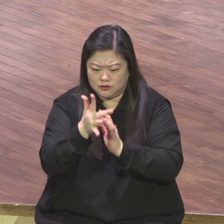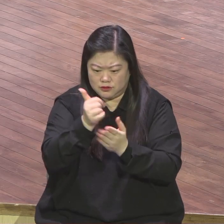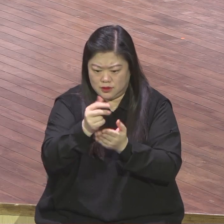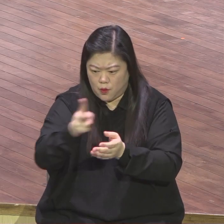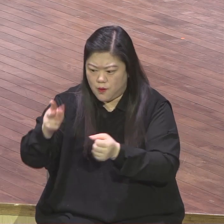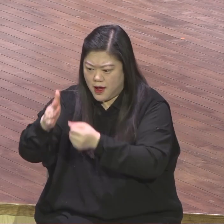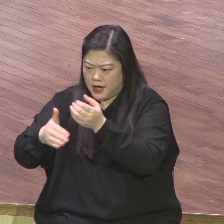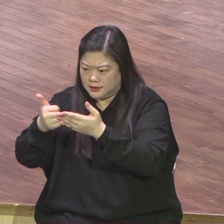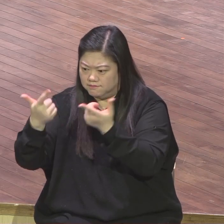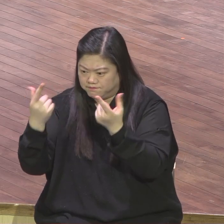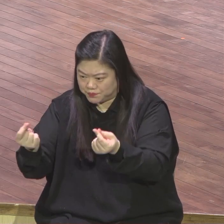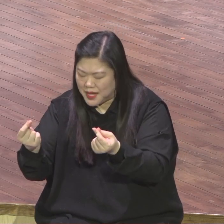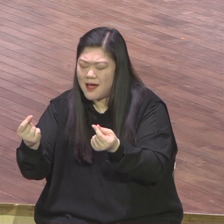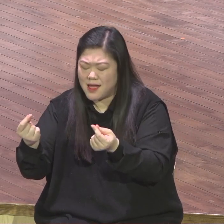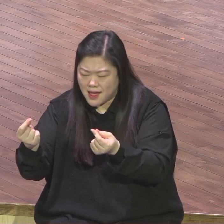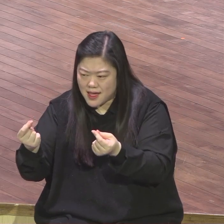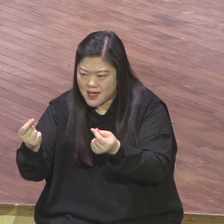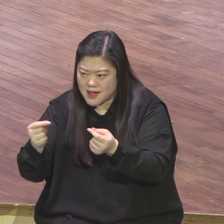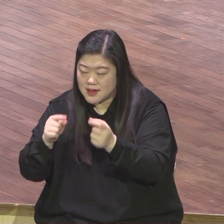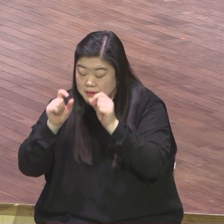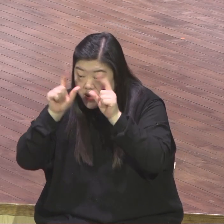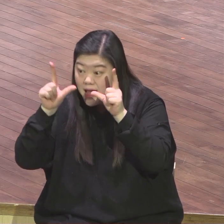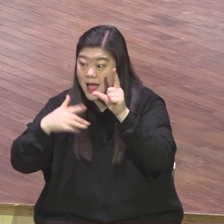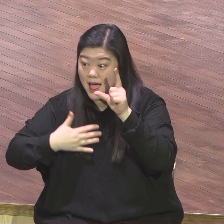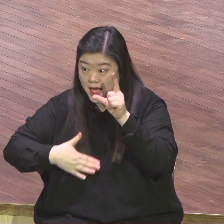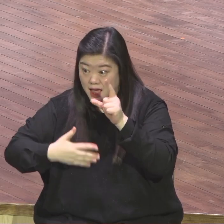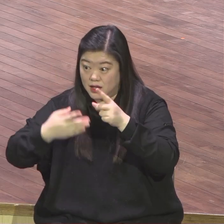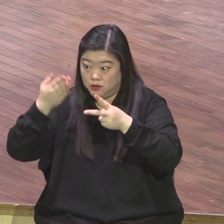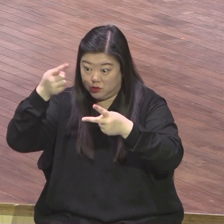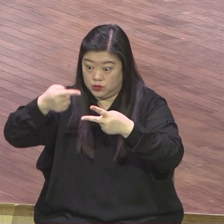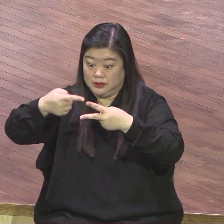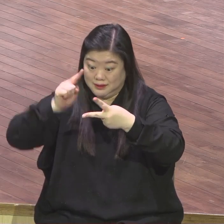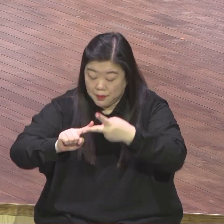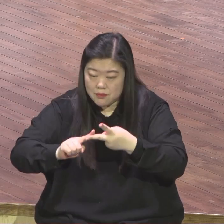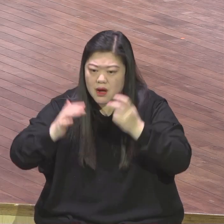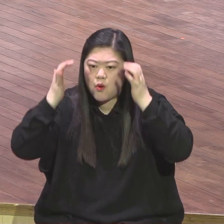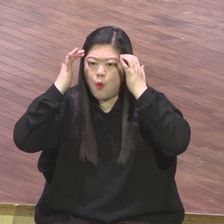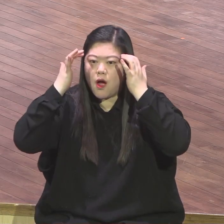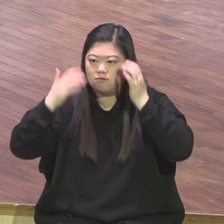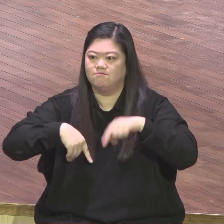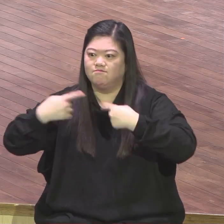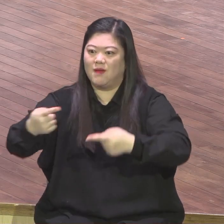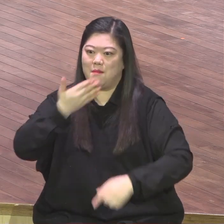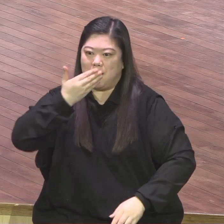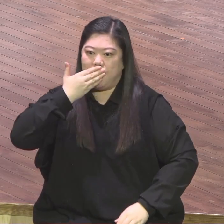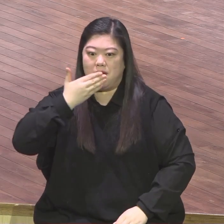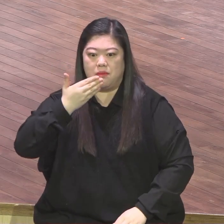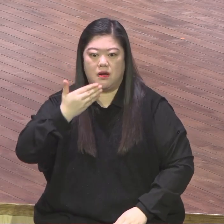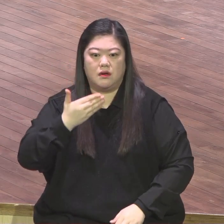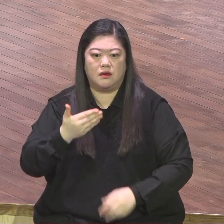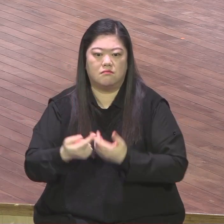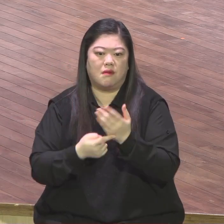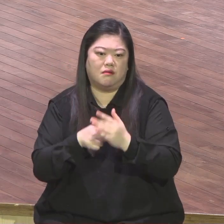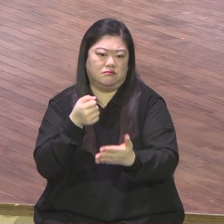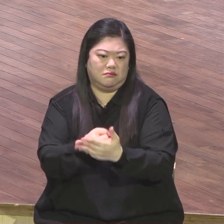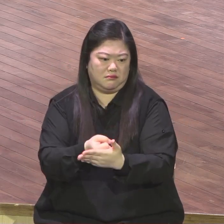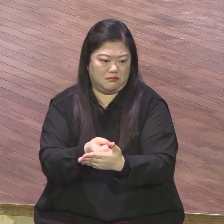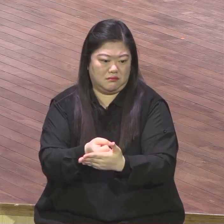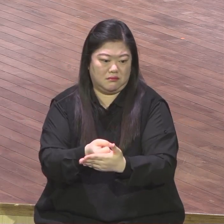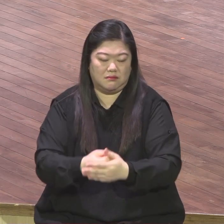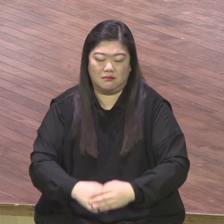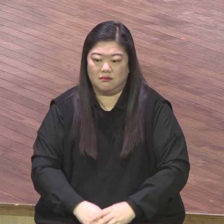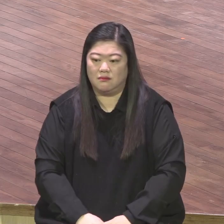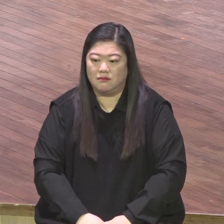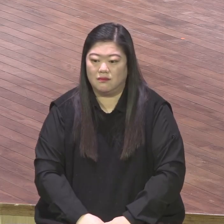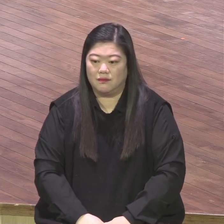해왔고 앞으로도 그 힘의 능력으로 사역할 것이라고 말하고 있잖아요. 부활의 권능이라는 것은요,